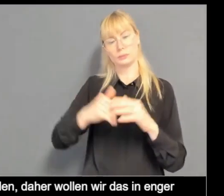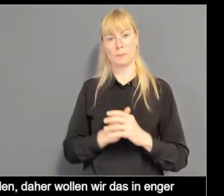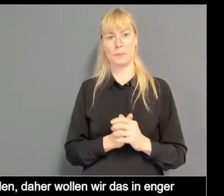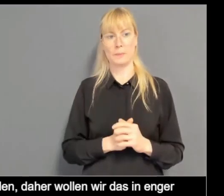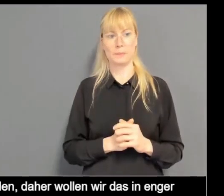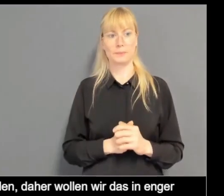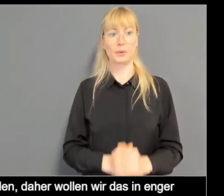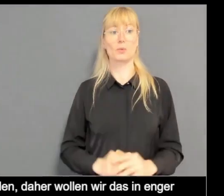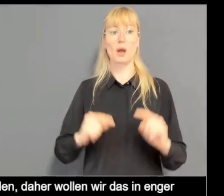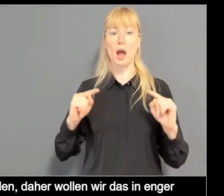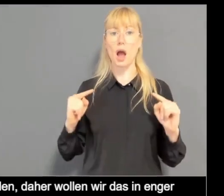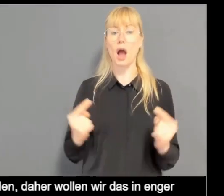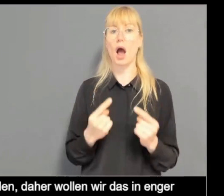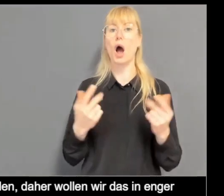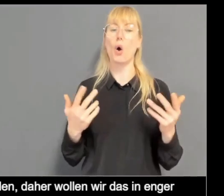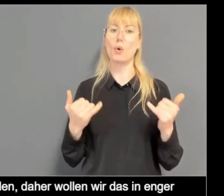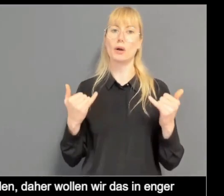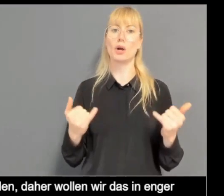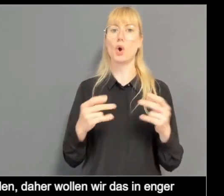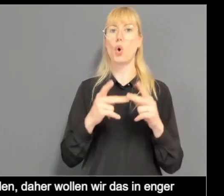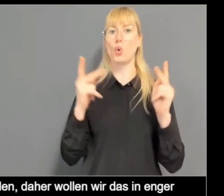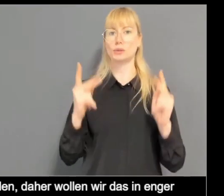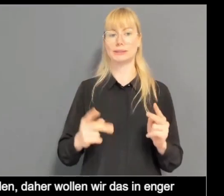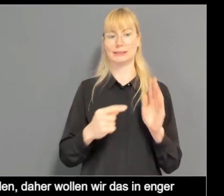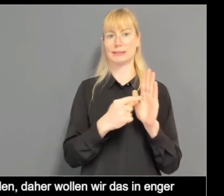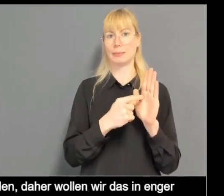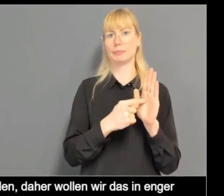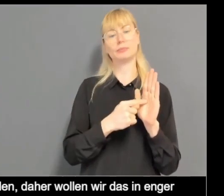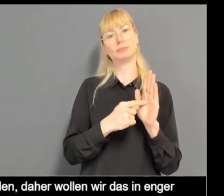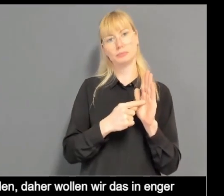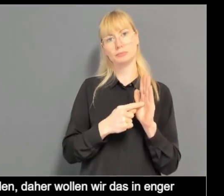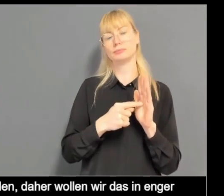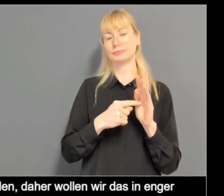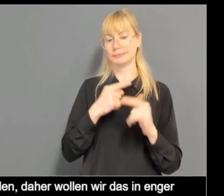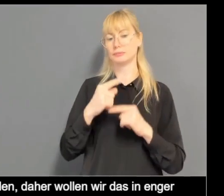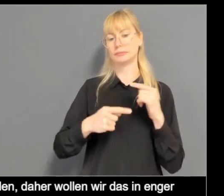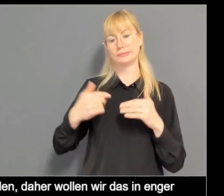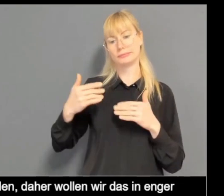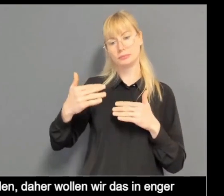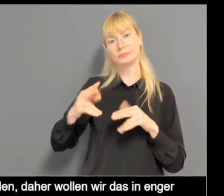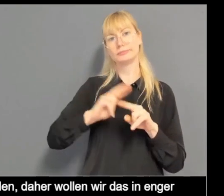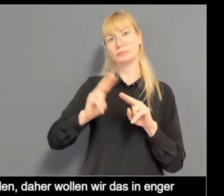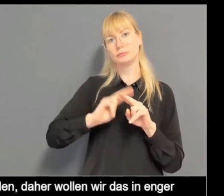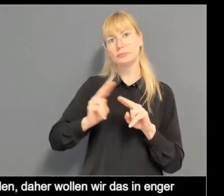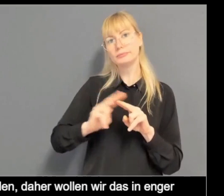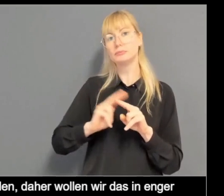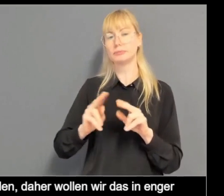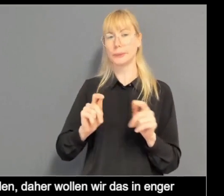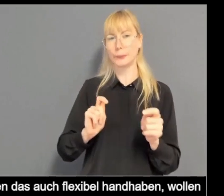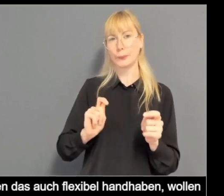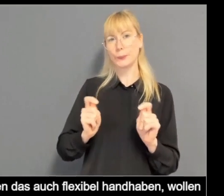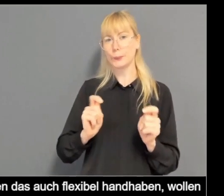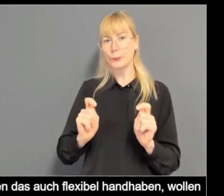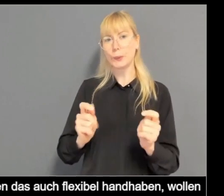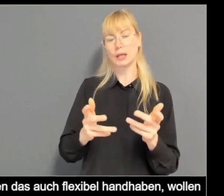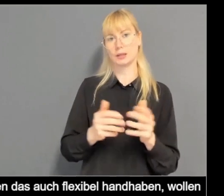Situation reagieren zu können. Und wir werden dieses Rahmenkonzept, was wir jetzt haben, auch in den nächsten Wochen natürlich immer wieder nachschärfen. Auf der einen